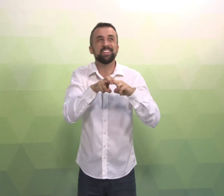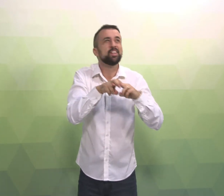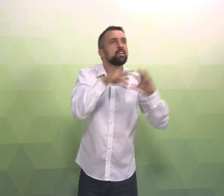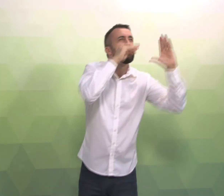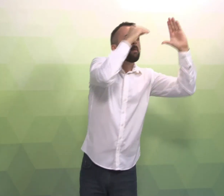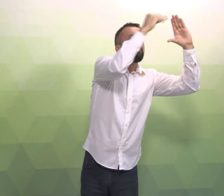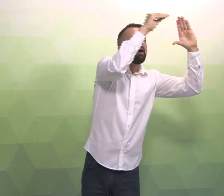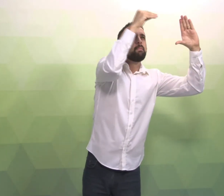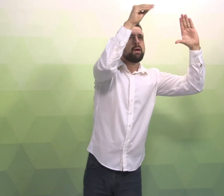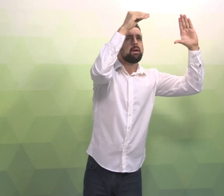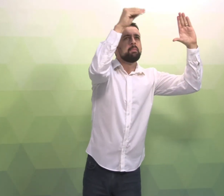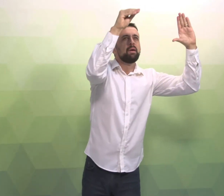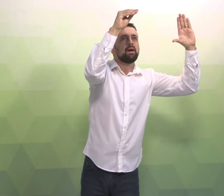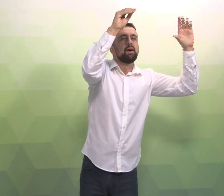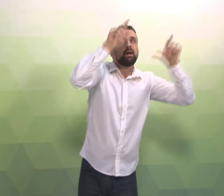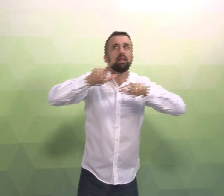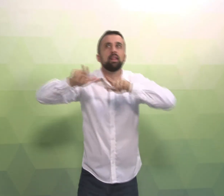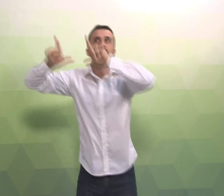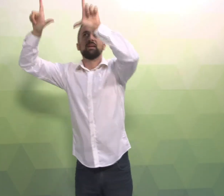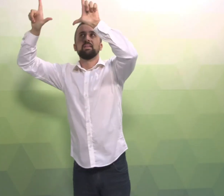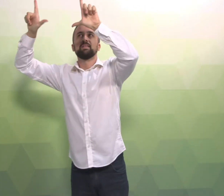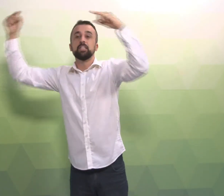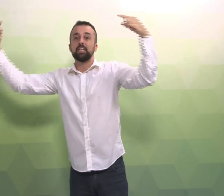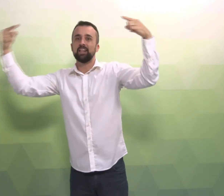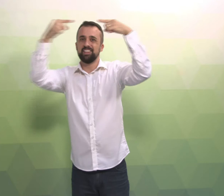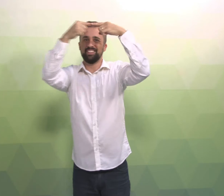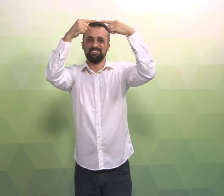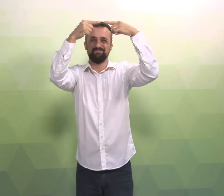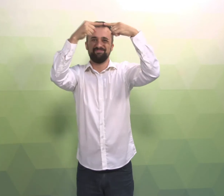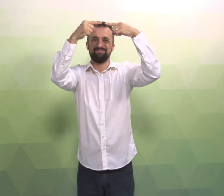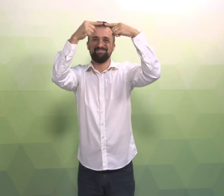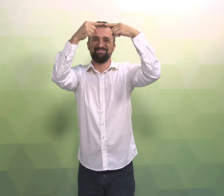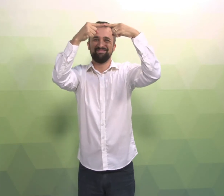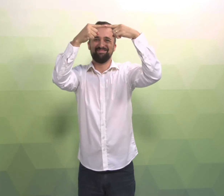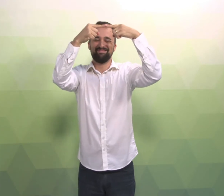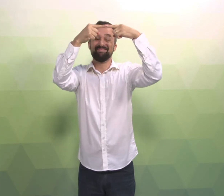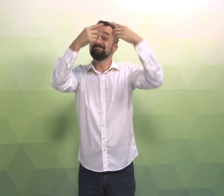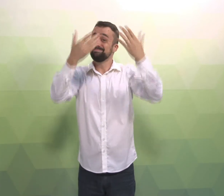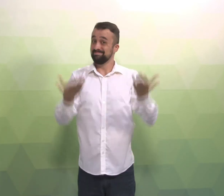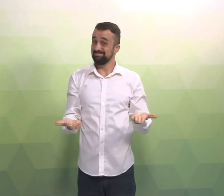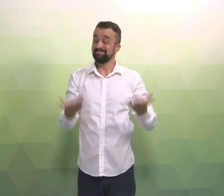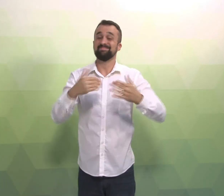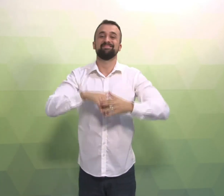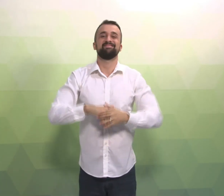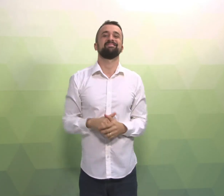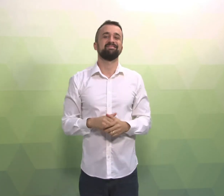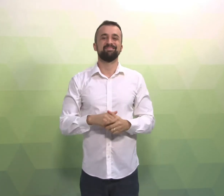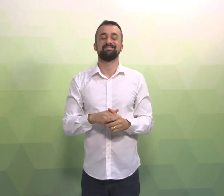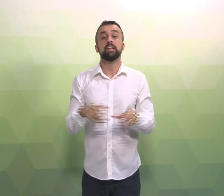Então, o ícone e o arquivo em si têm uma ligação.